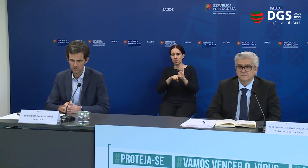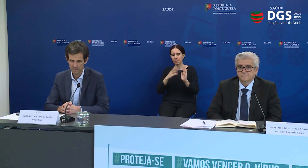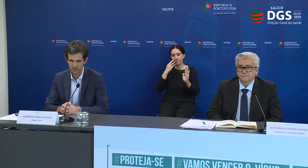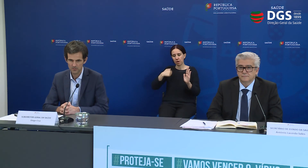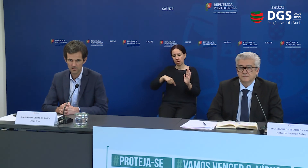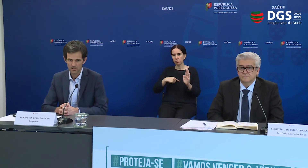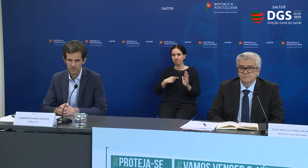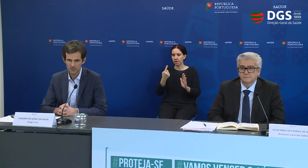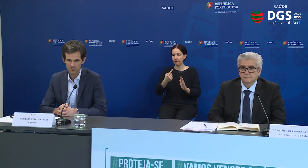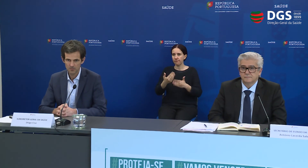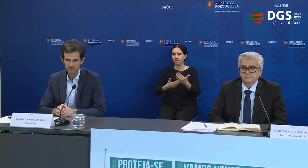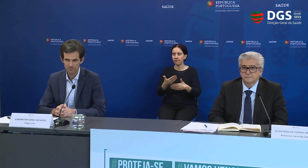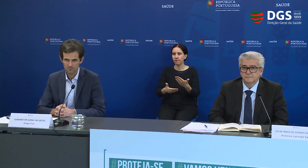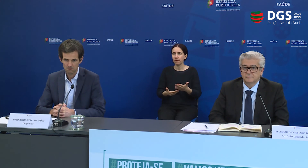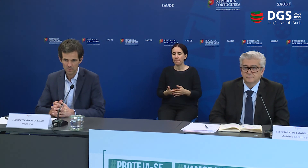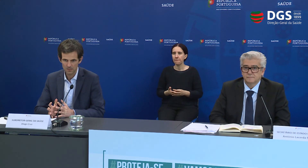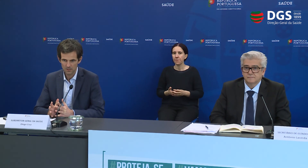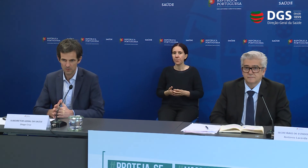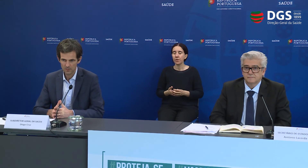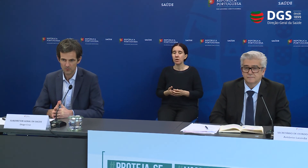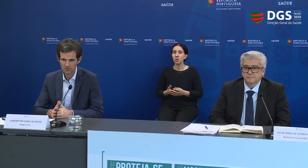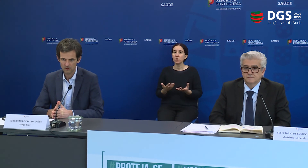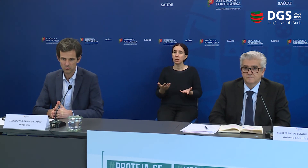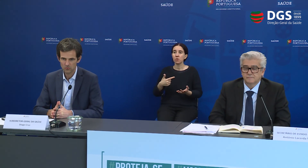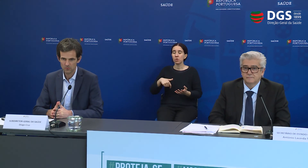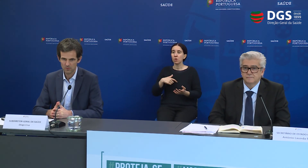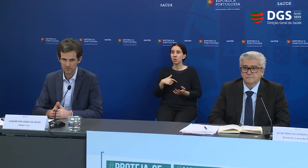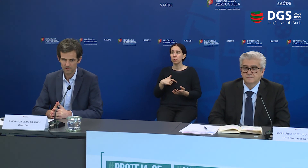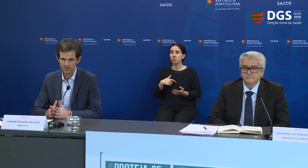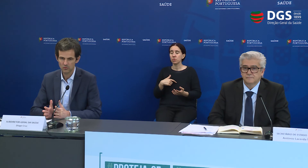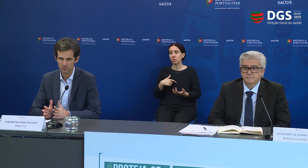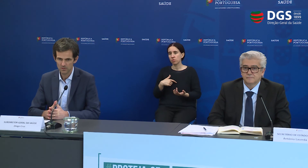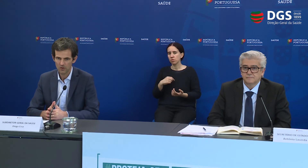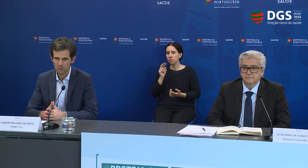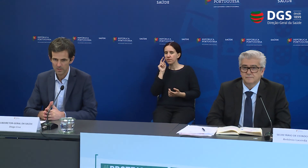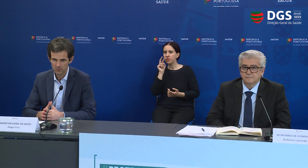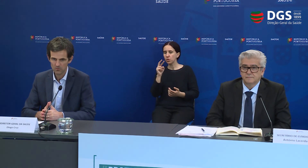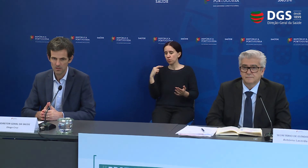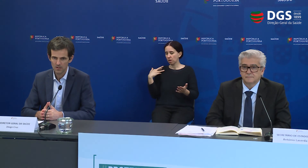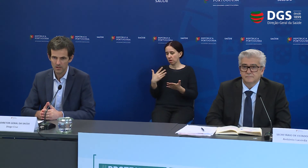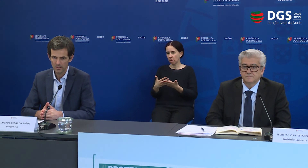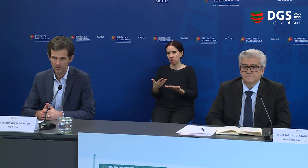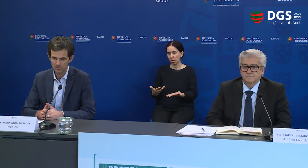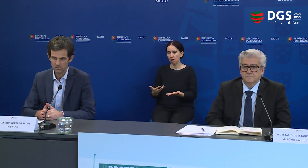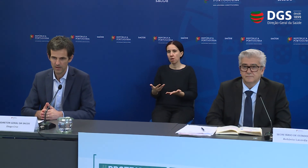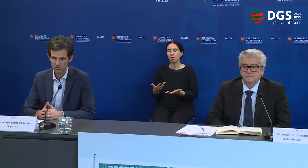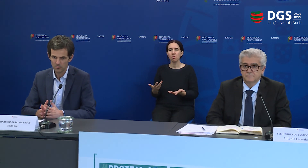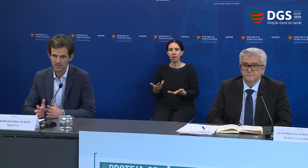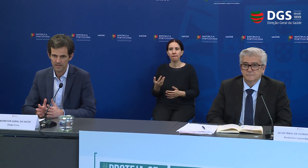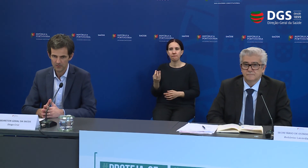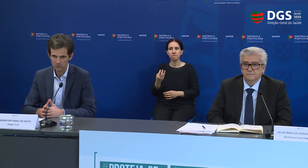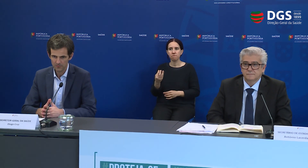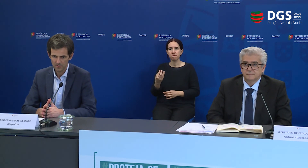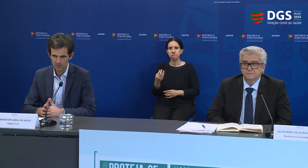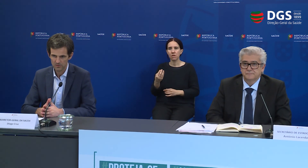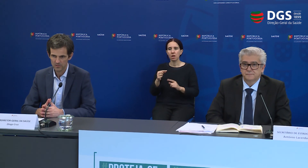se devem ser tomadas e aquilo que nós temos visto até ao momento é de